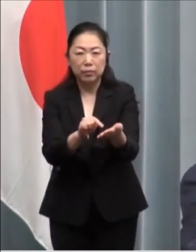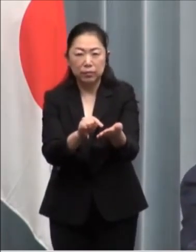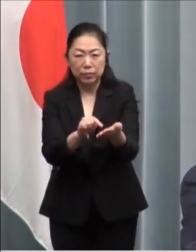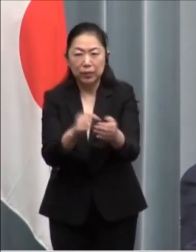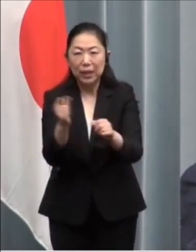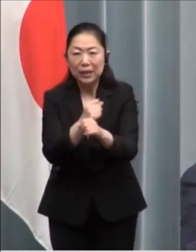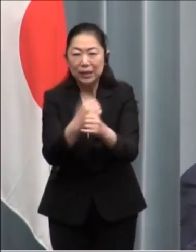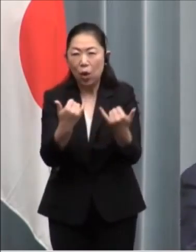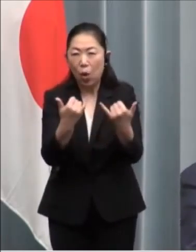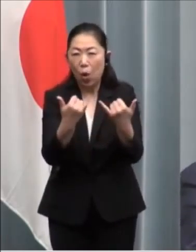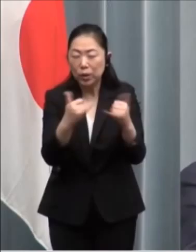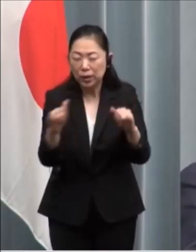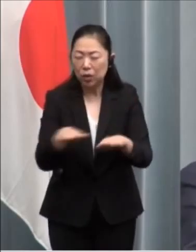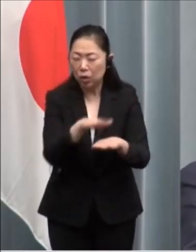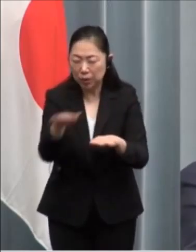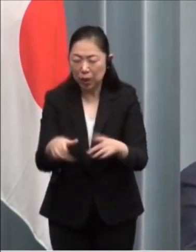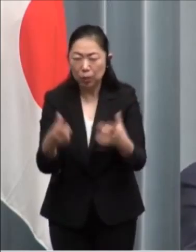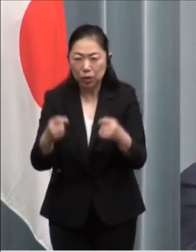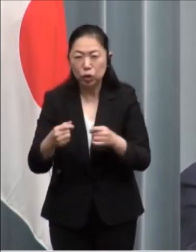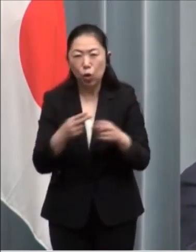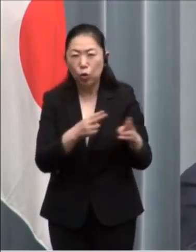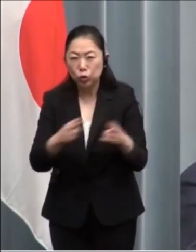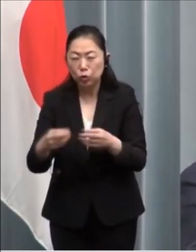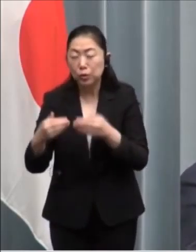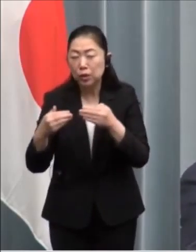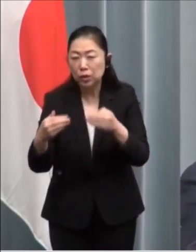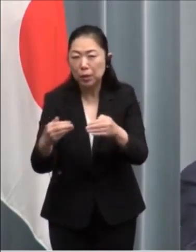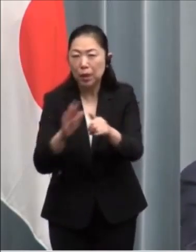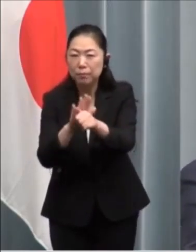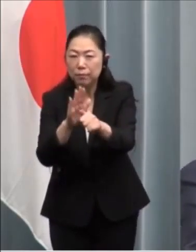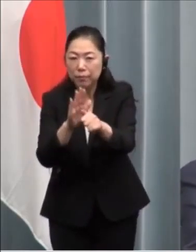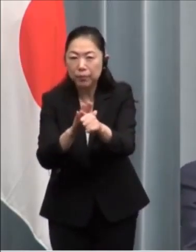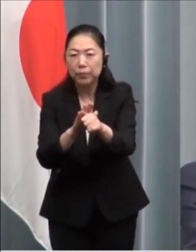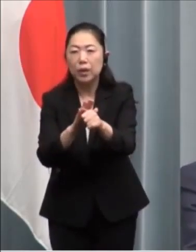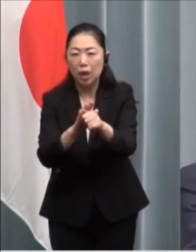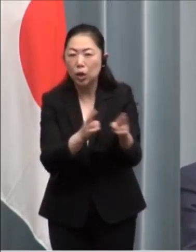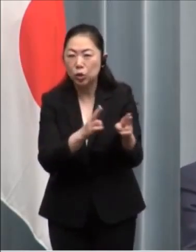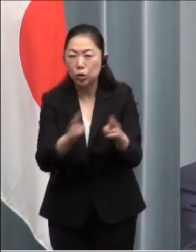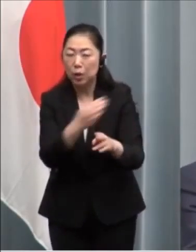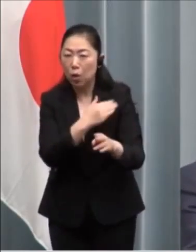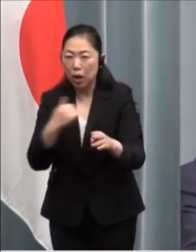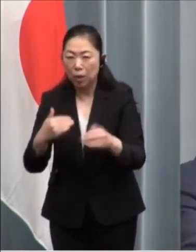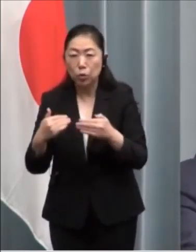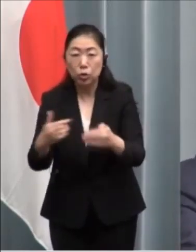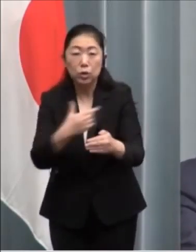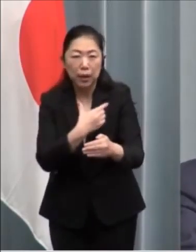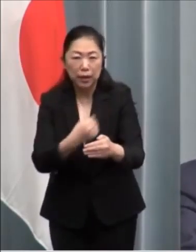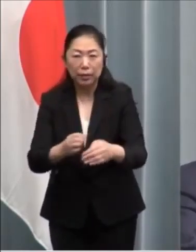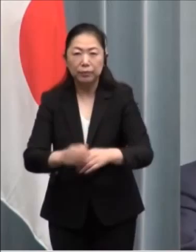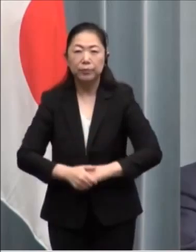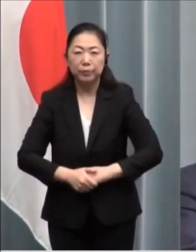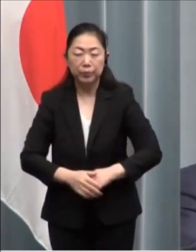事業者の準備がスムーズにいくように、そこはしっかり対応していきたいというふうに思います。 はい、関連しま